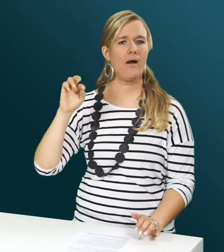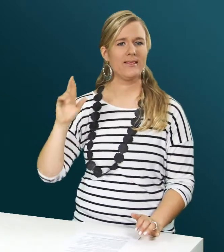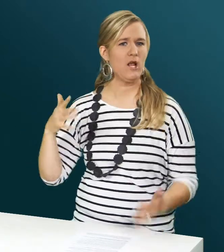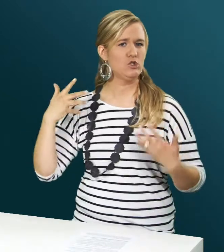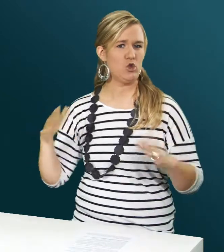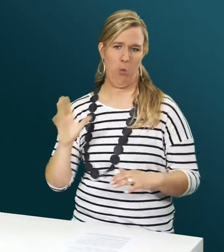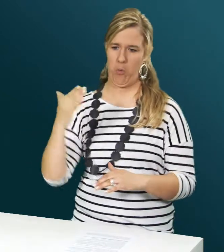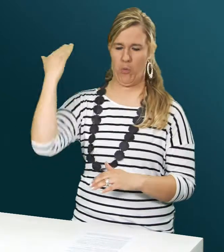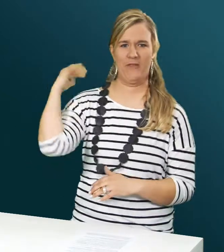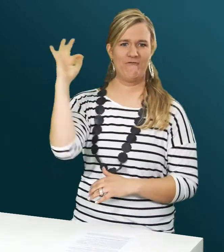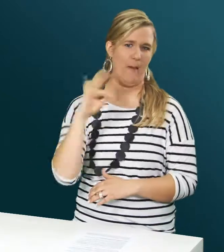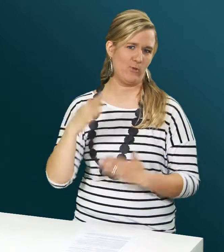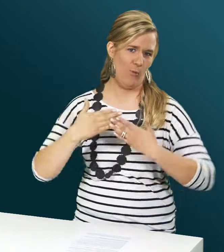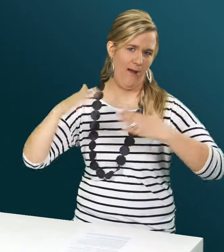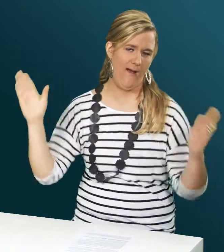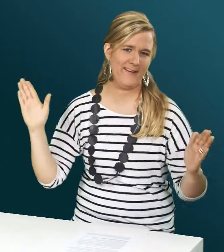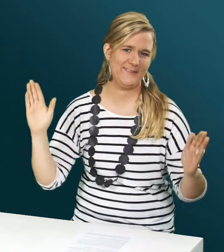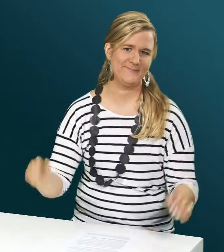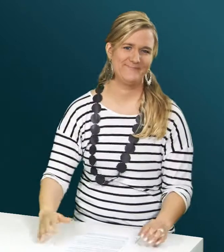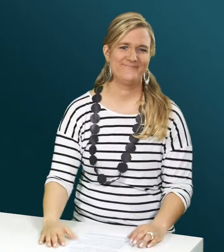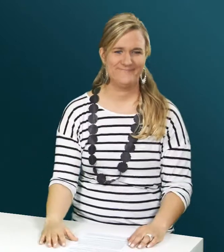Der Clip wurde bereits im Februar veröffentlicht.